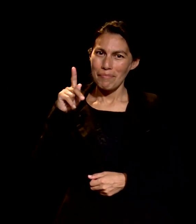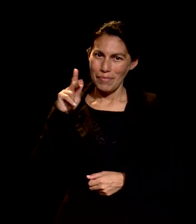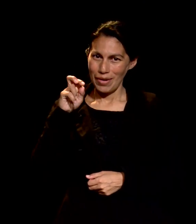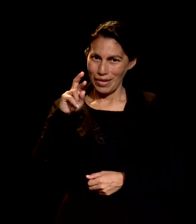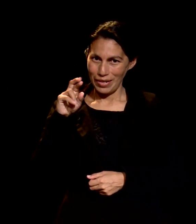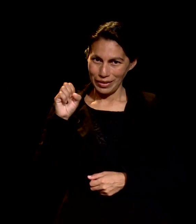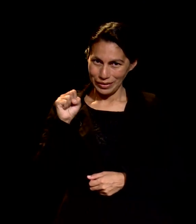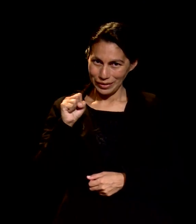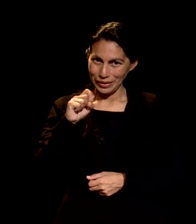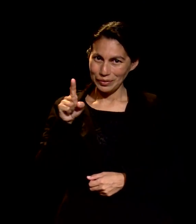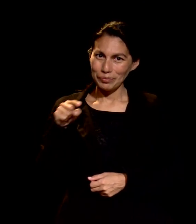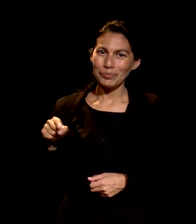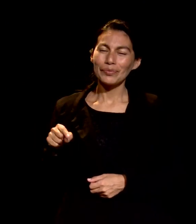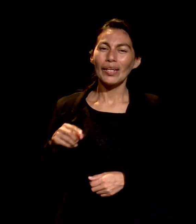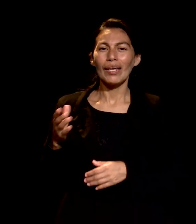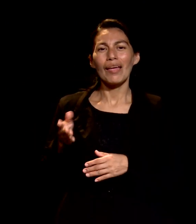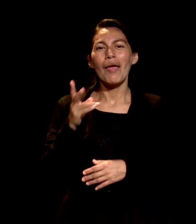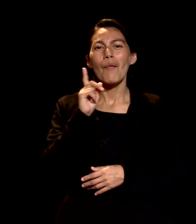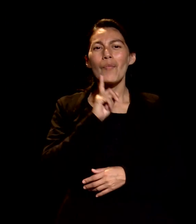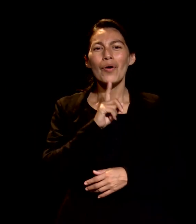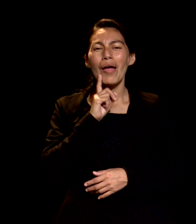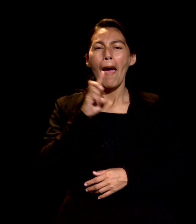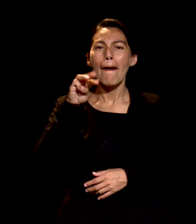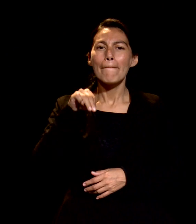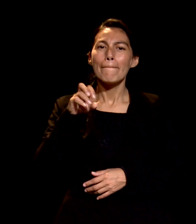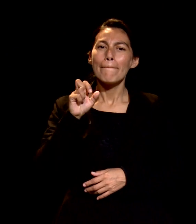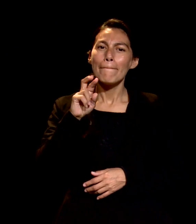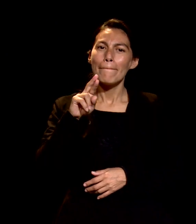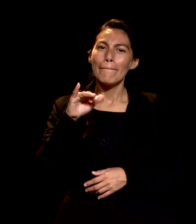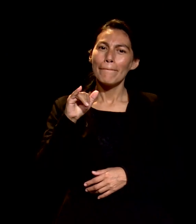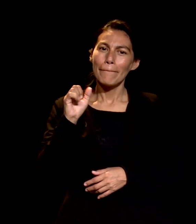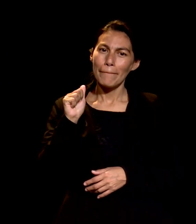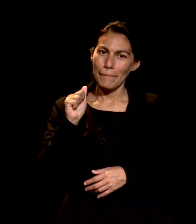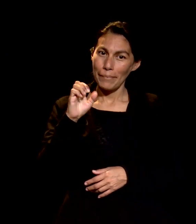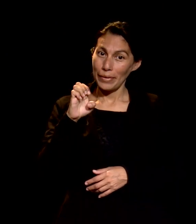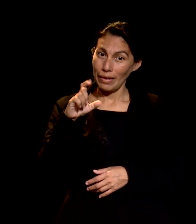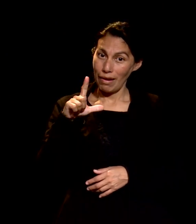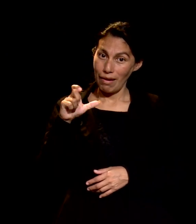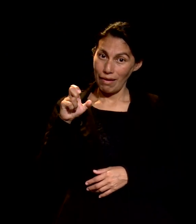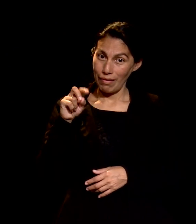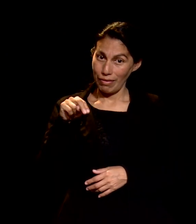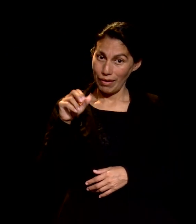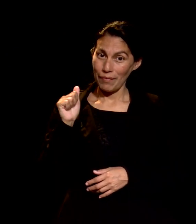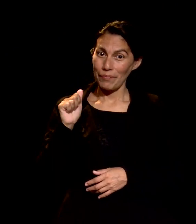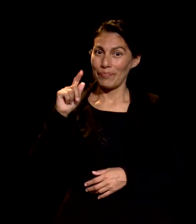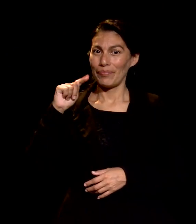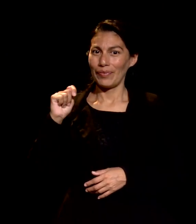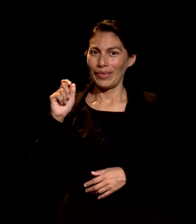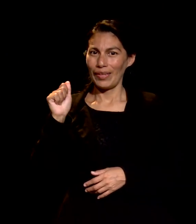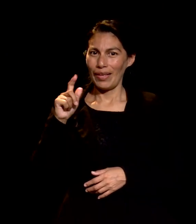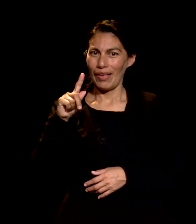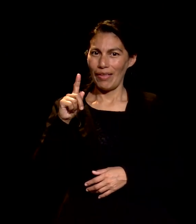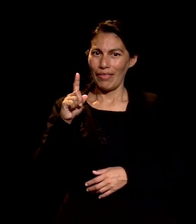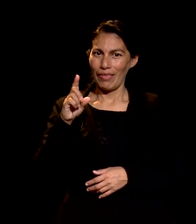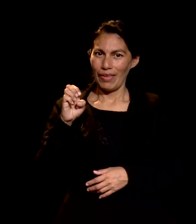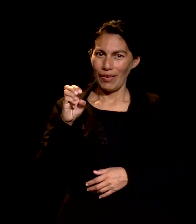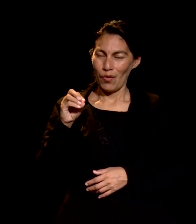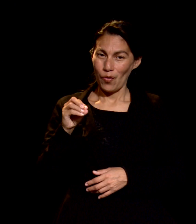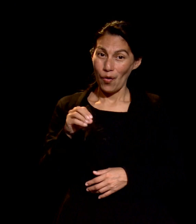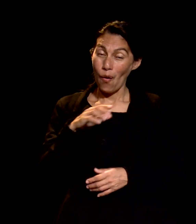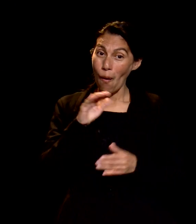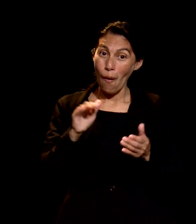Elena Tadeo, que nos acompañan es un matrimonio que está por cumplir